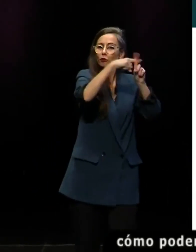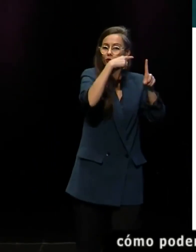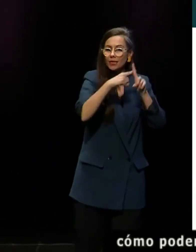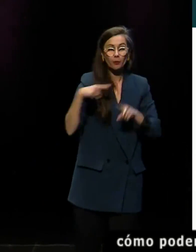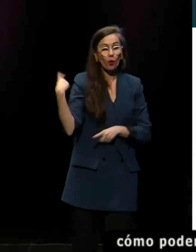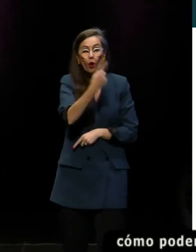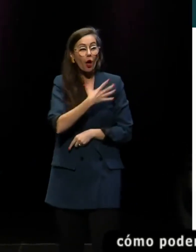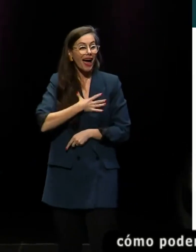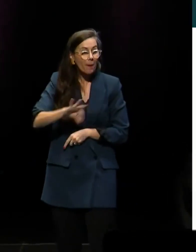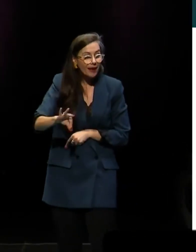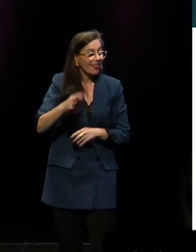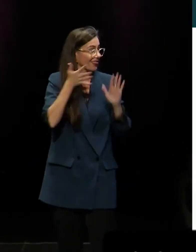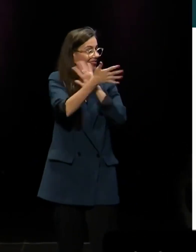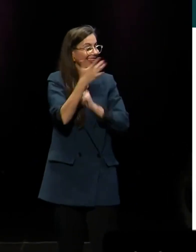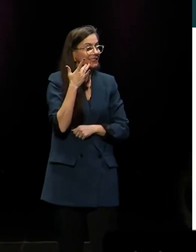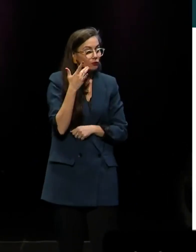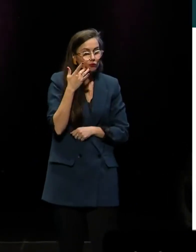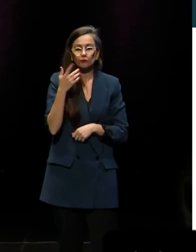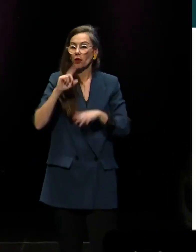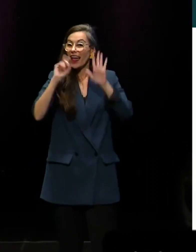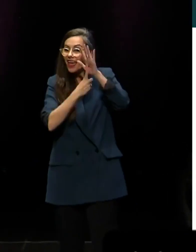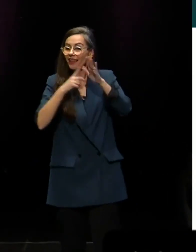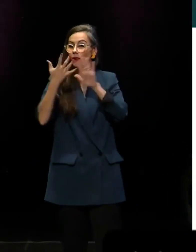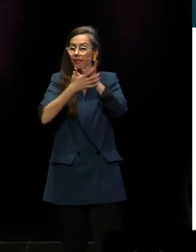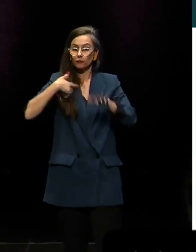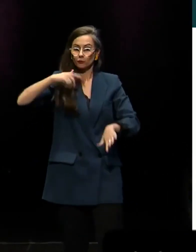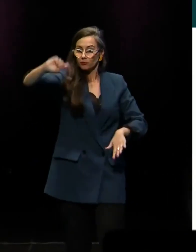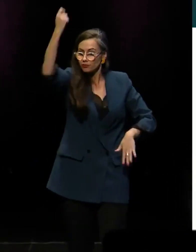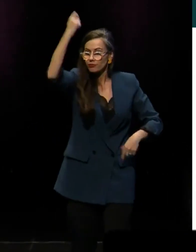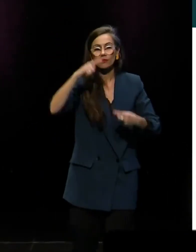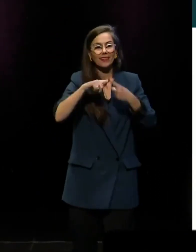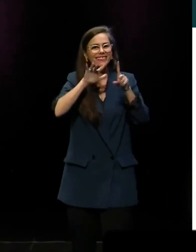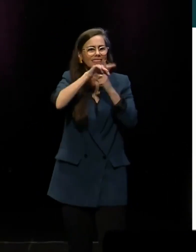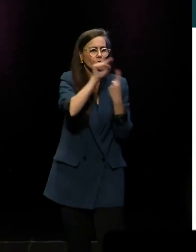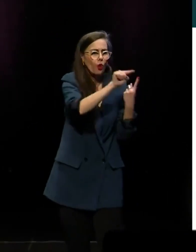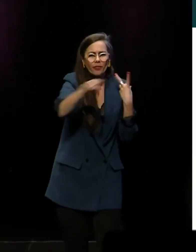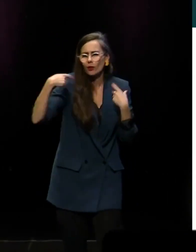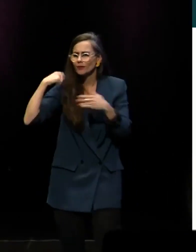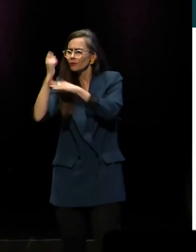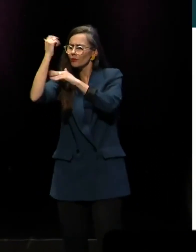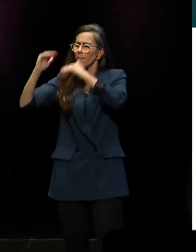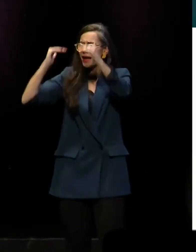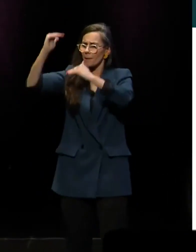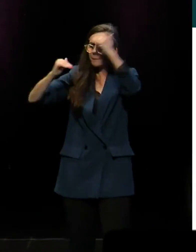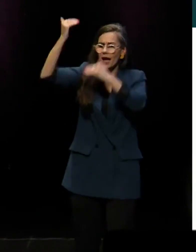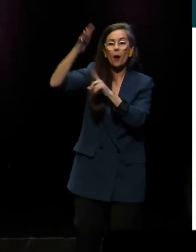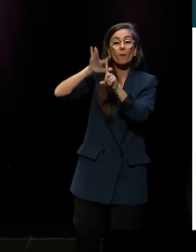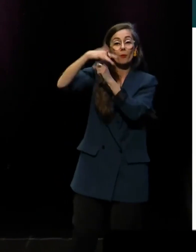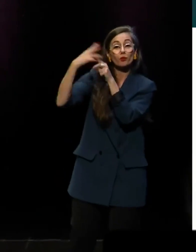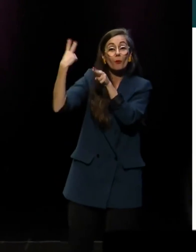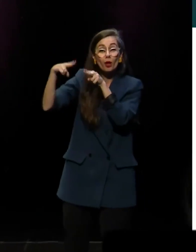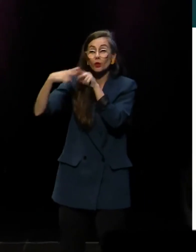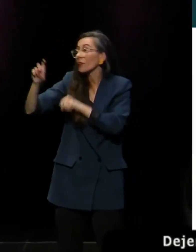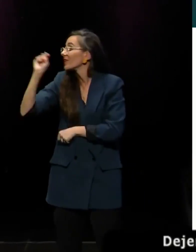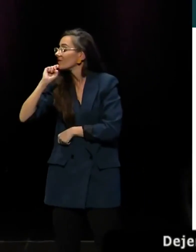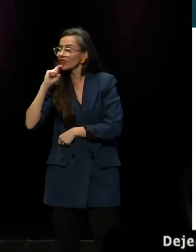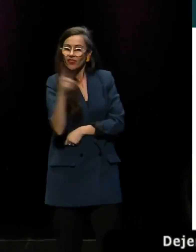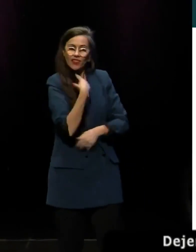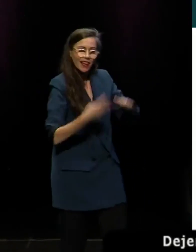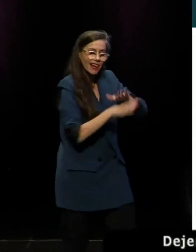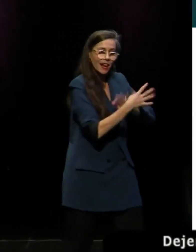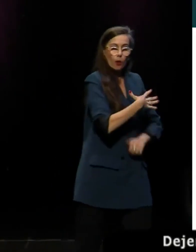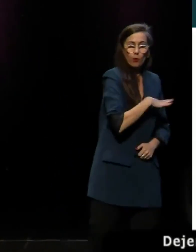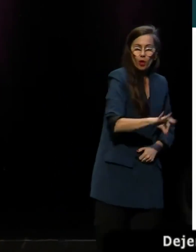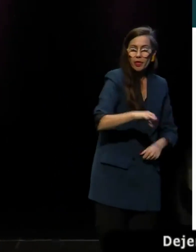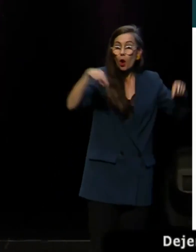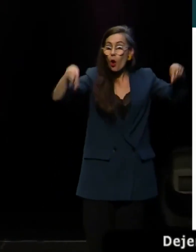hablar de preocupaciones y de crisis, empecemos a verlo desde con ojos positivos, el